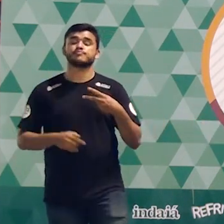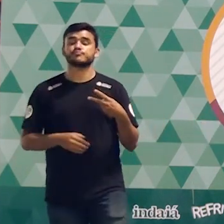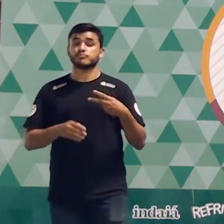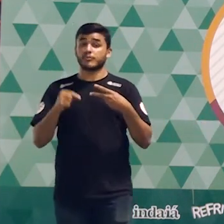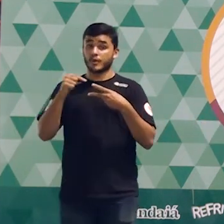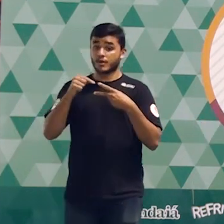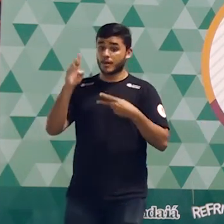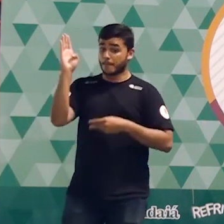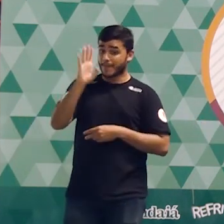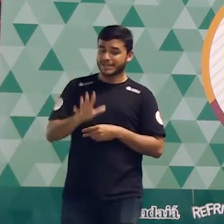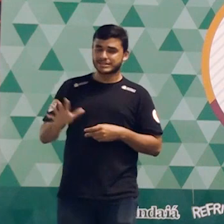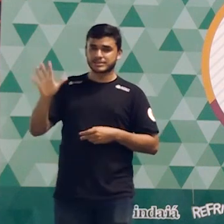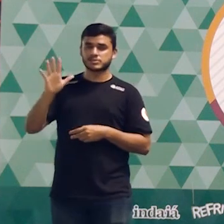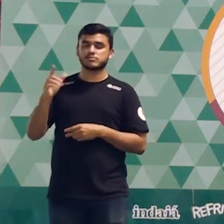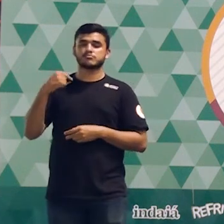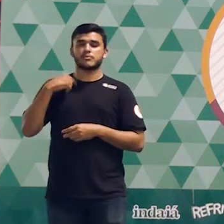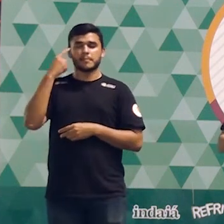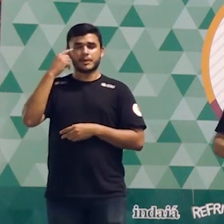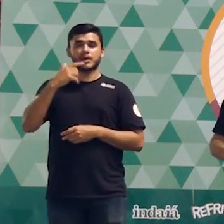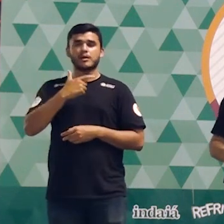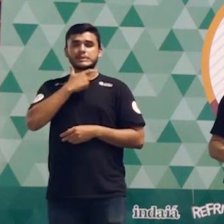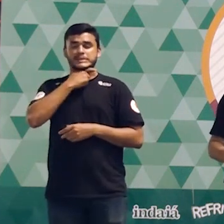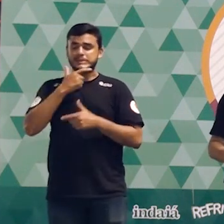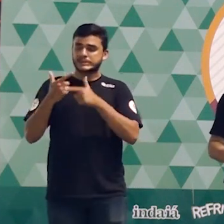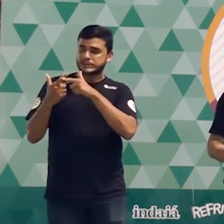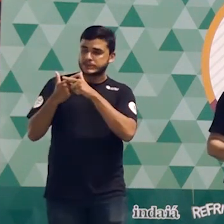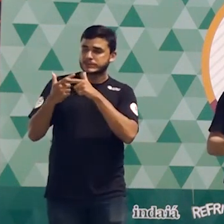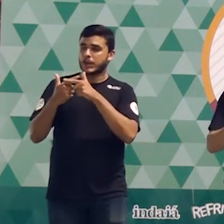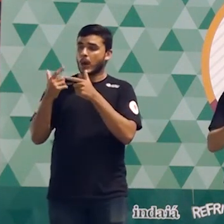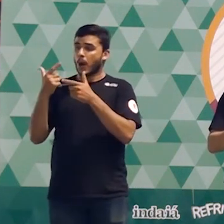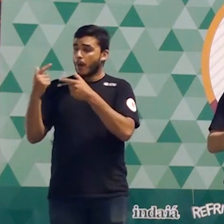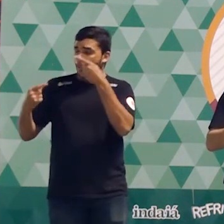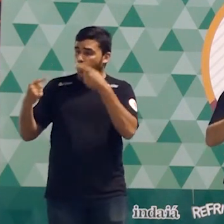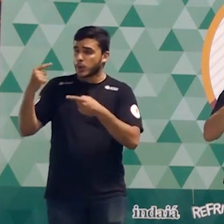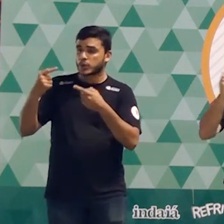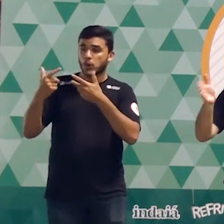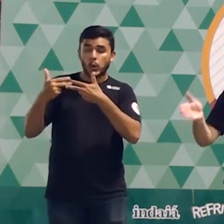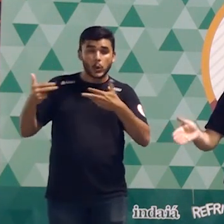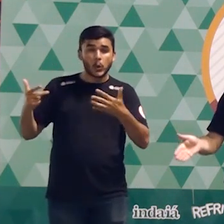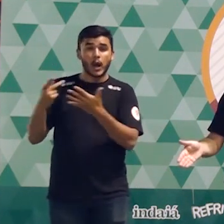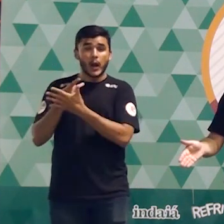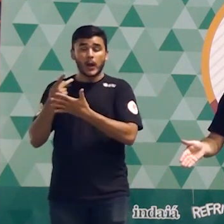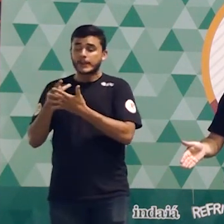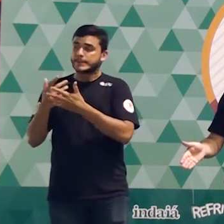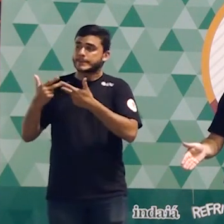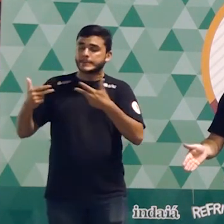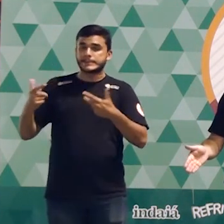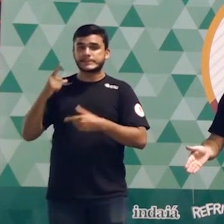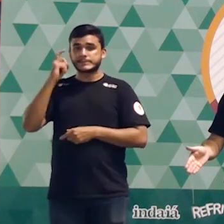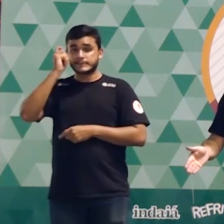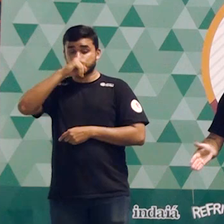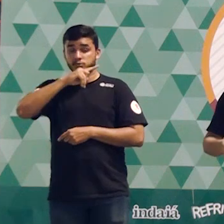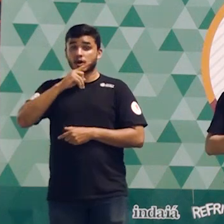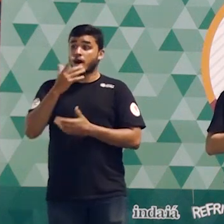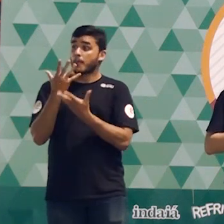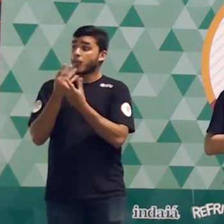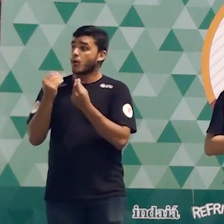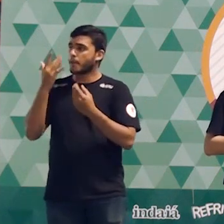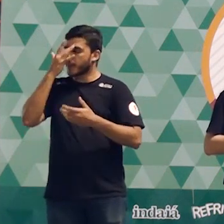passa hoje por uma crise econômica e política. E existe muito desemprego por